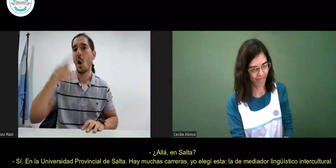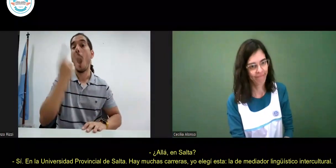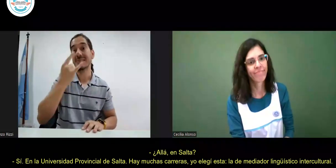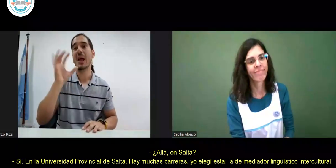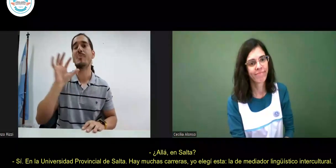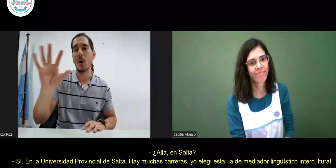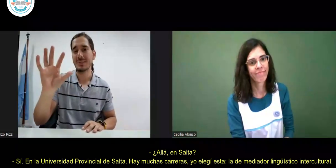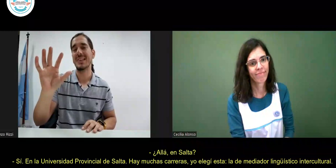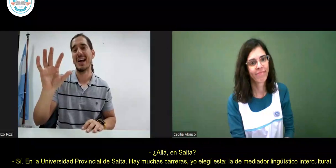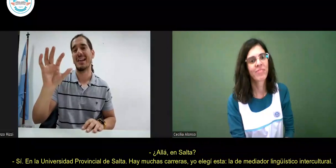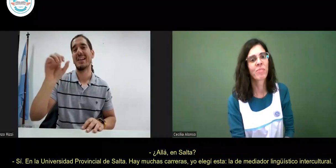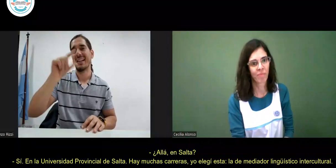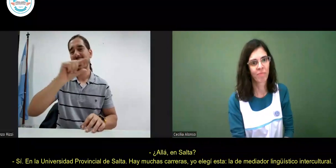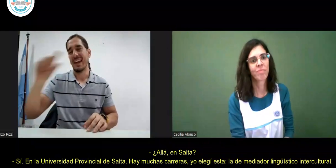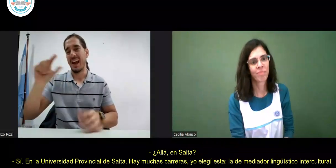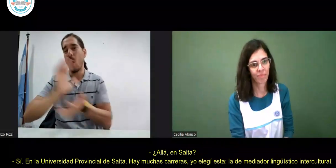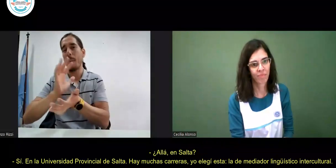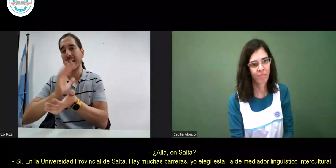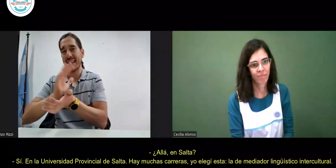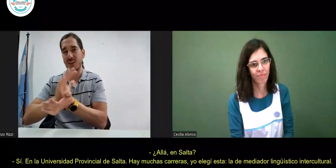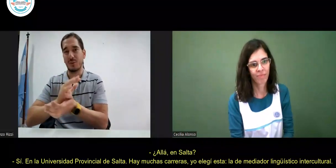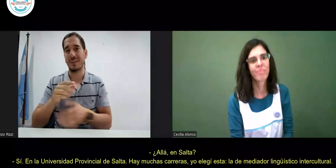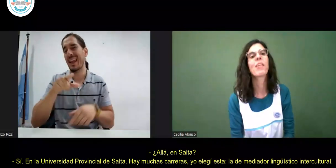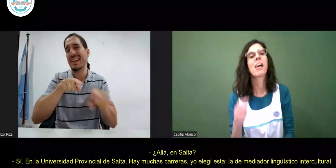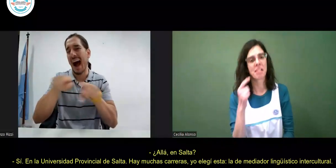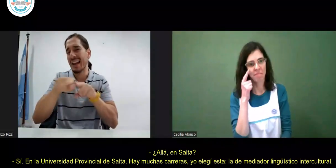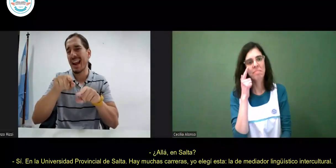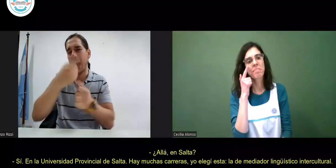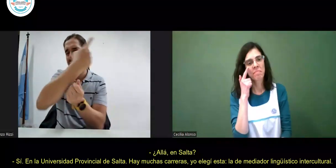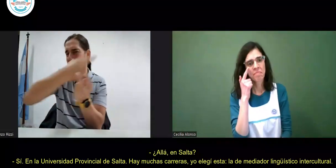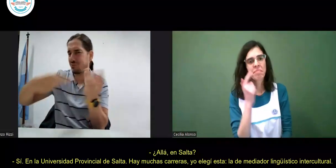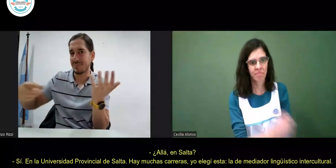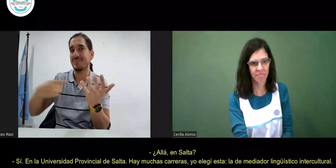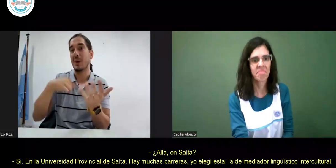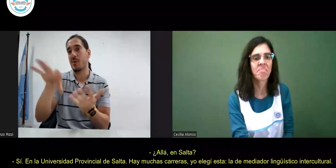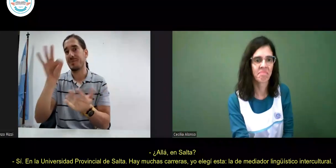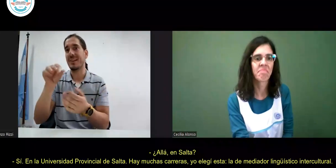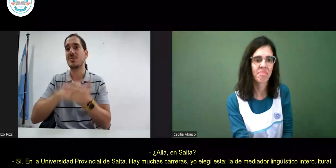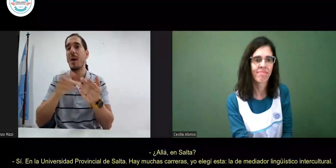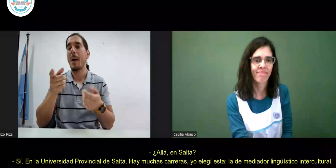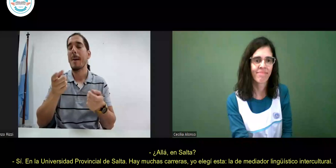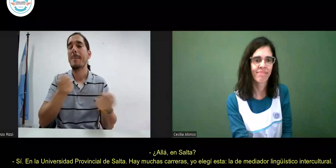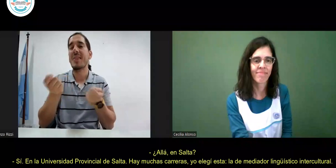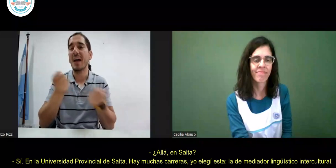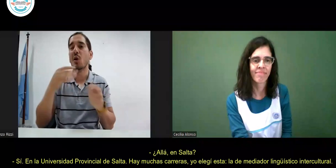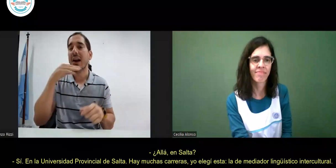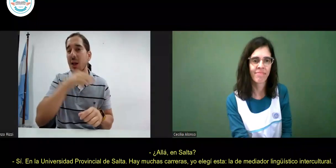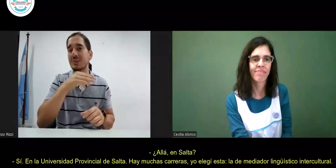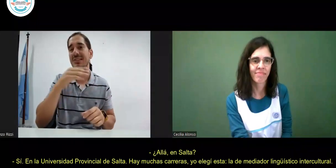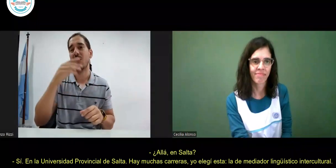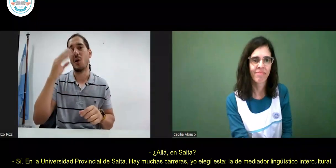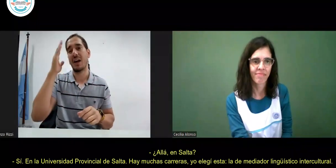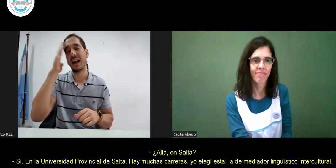Sí, en la Universidad Provincial de Salta. Hay muchas carreras. Yo elegí esta, la de mediador